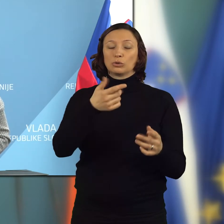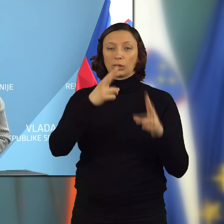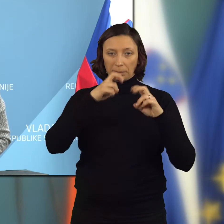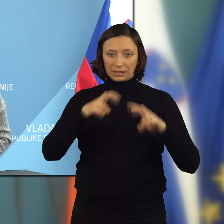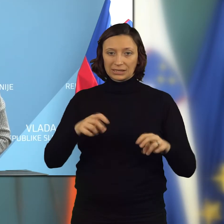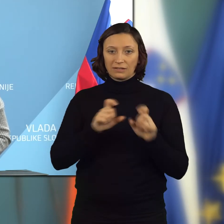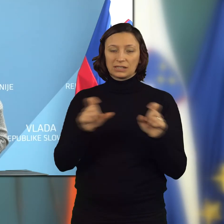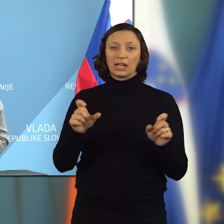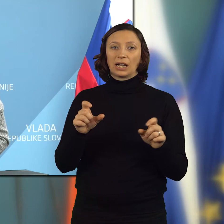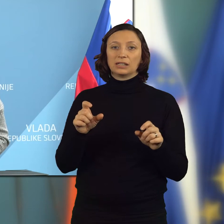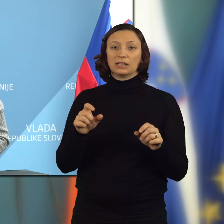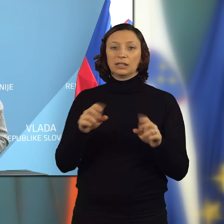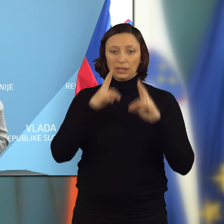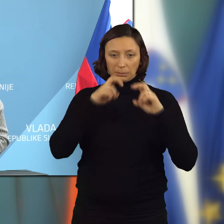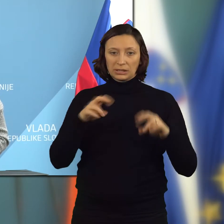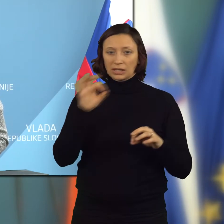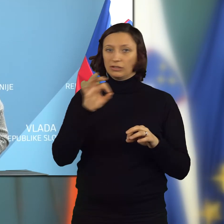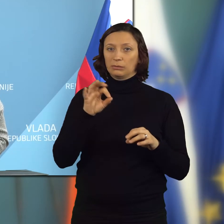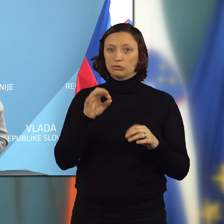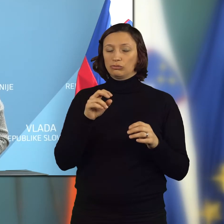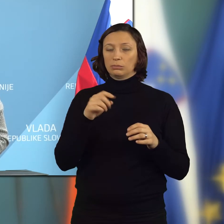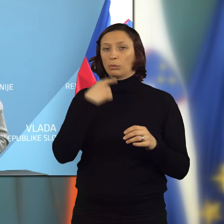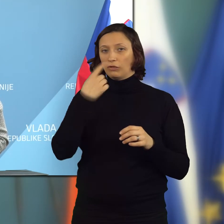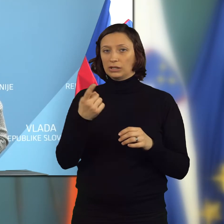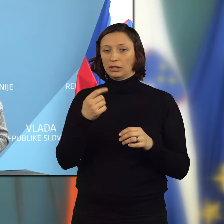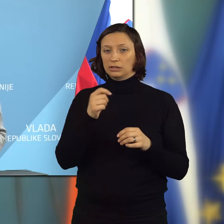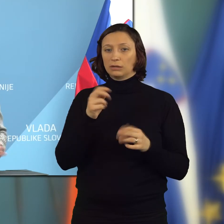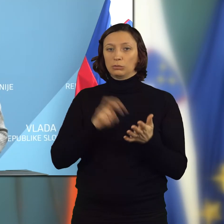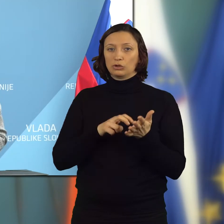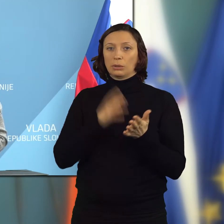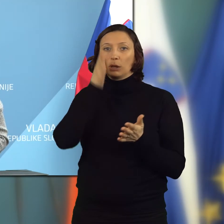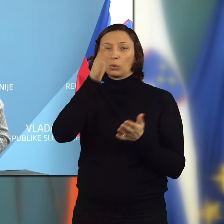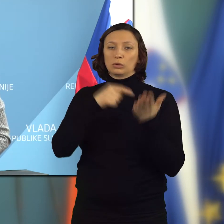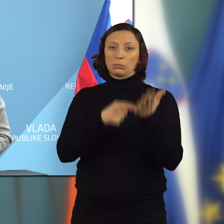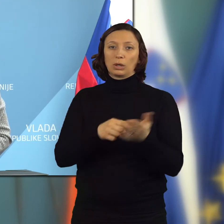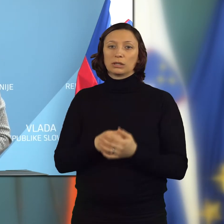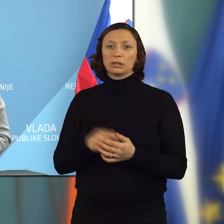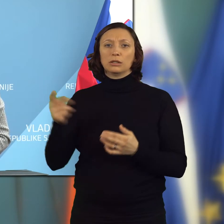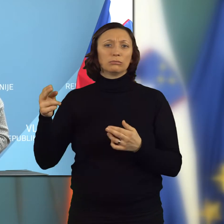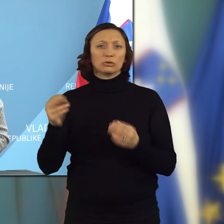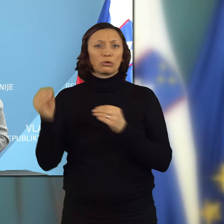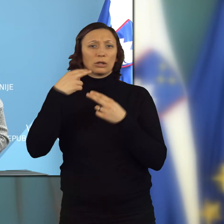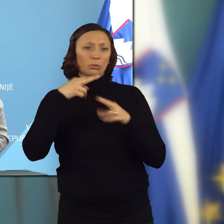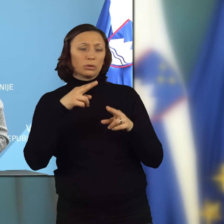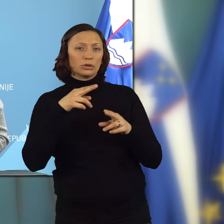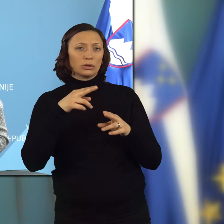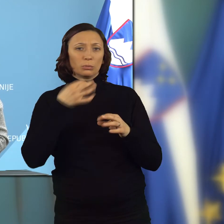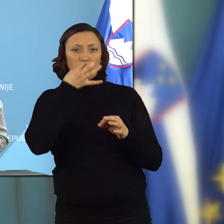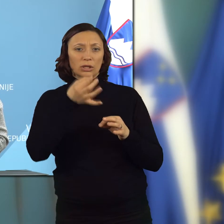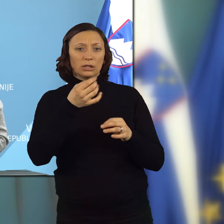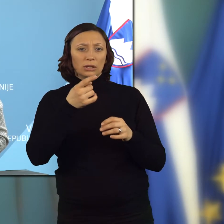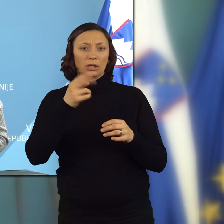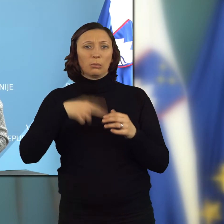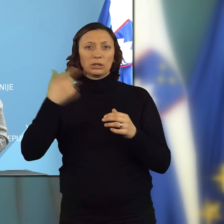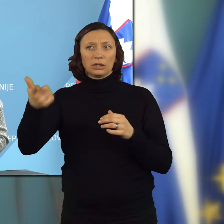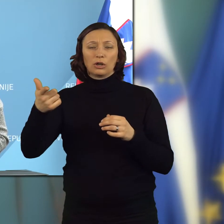preiskav drugih organov, zaradi same preiskave ne bi dajala izjav, bo pa seveda pokazala to tudi prihodnost. Ker